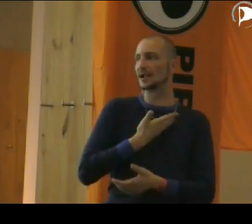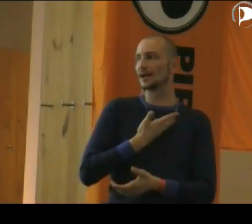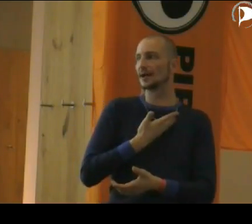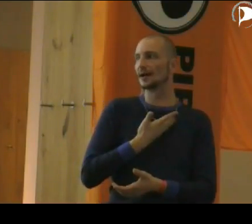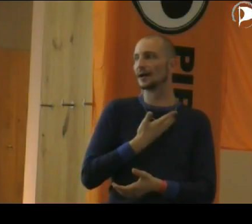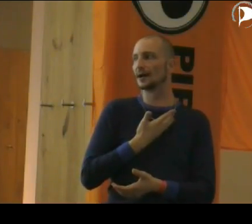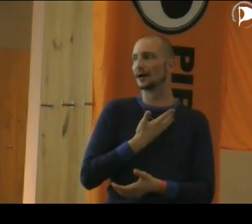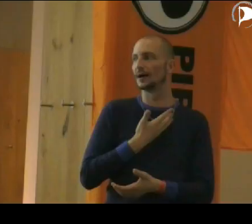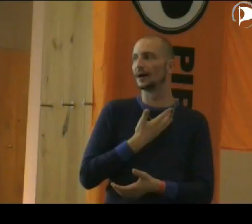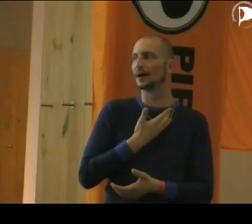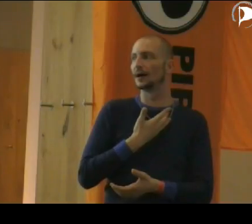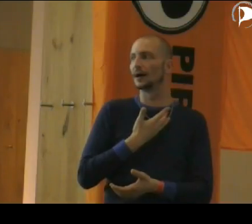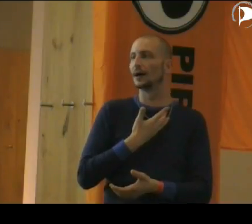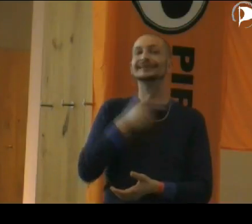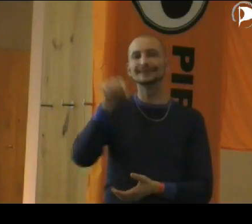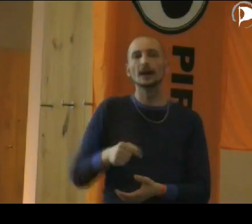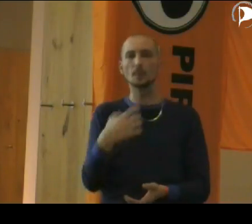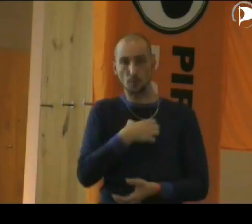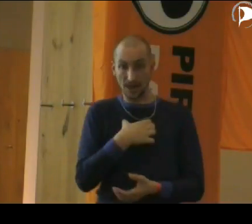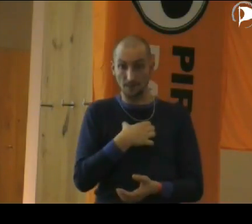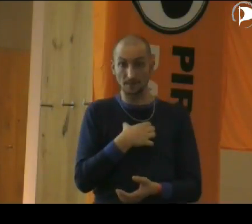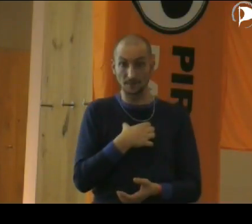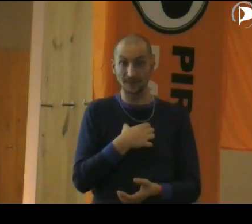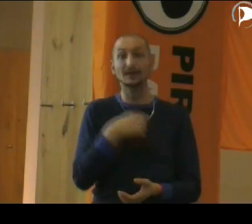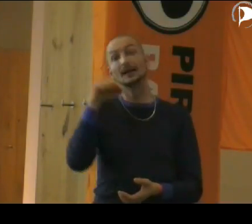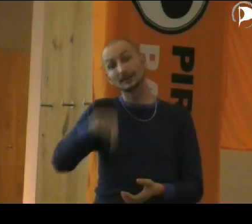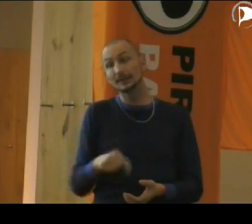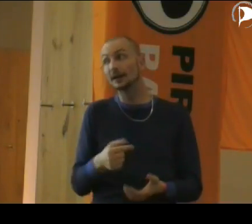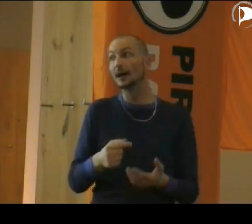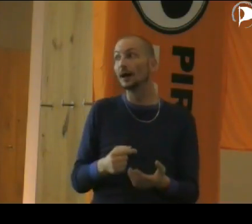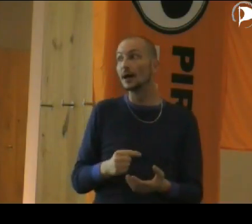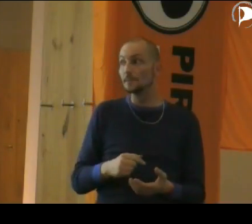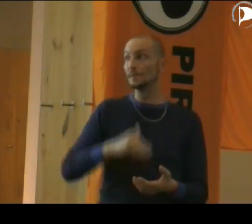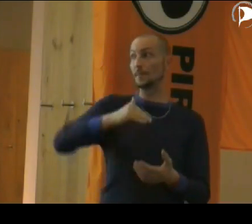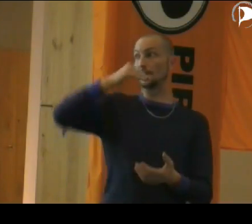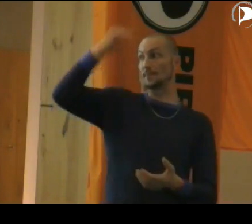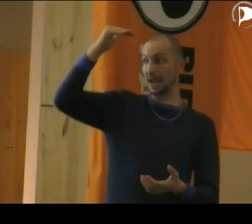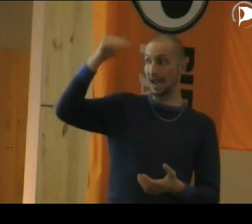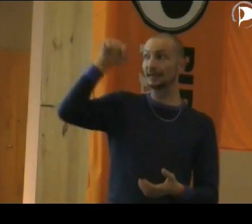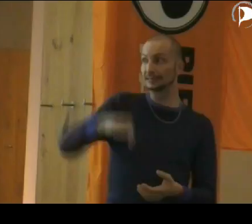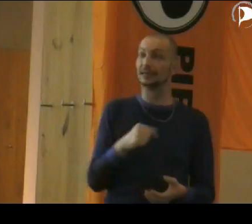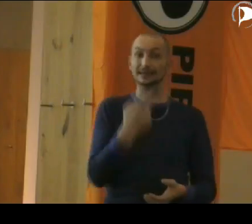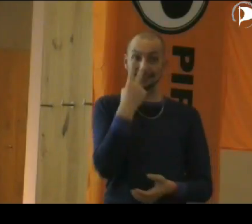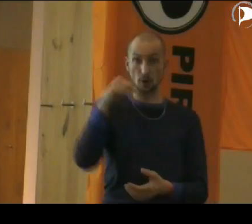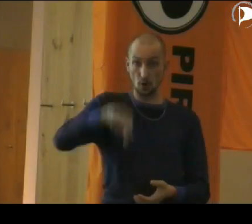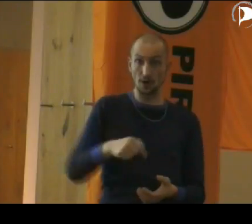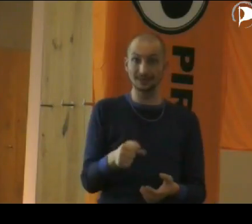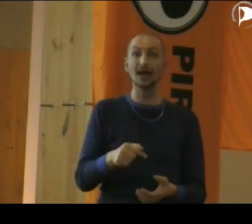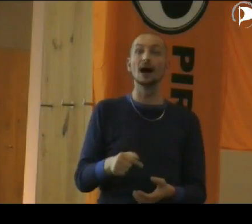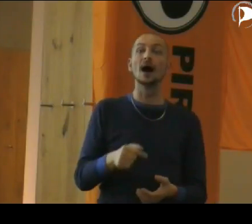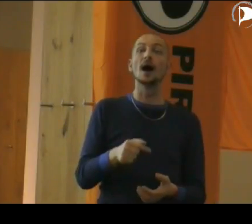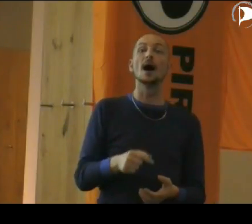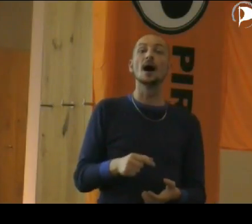wir haben ein problem das zu nehmen herr stark anstalt werde gesehen besonders intensiv dass er macht